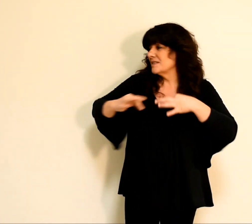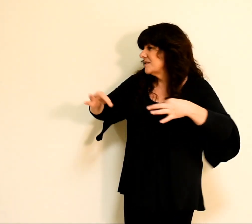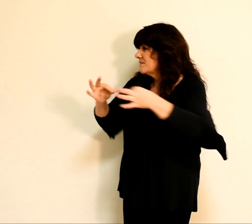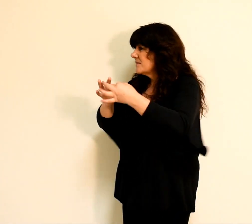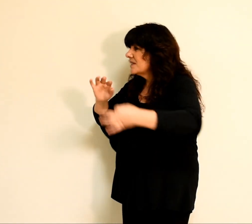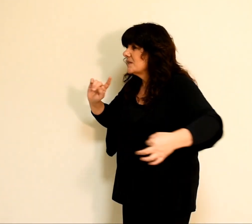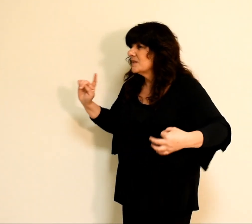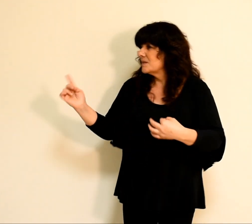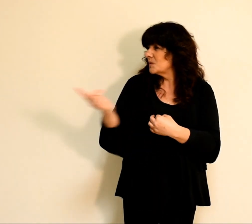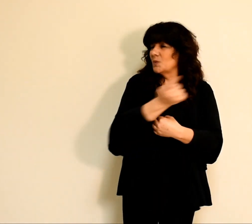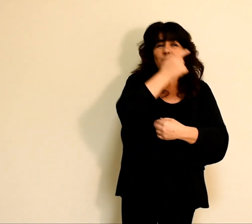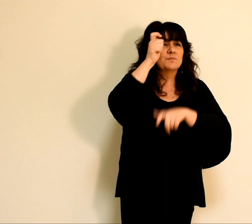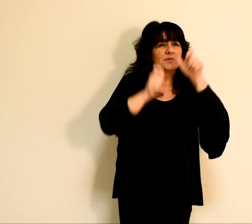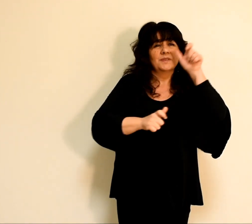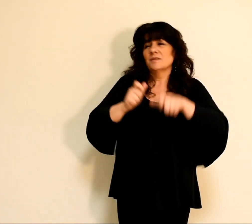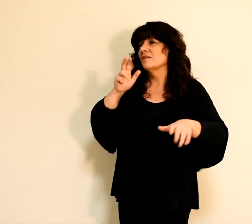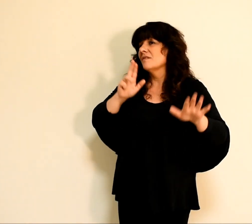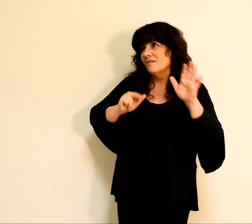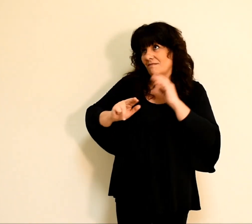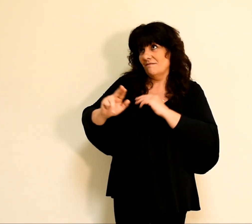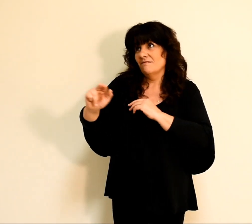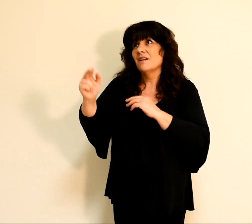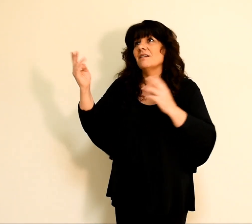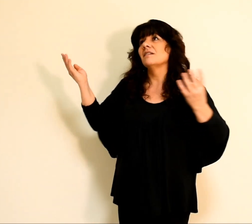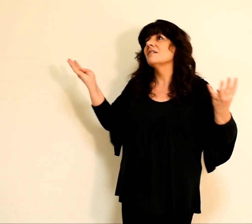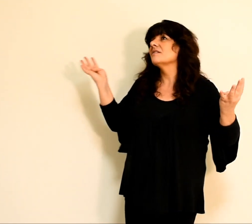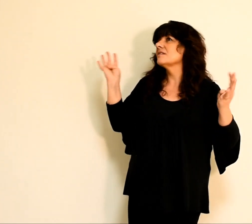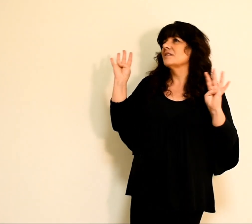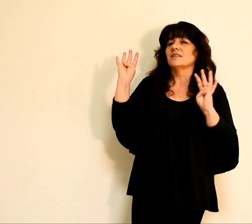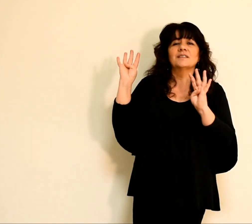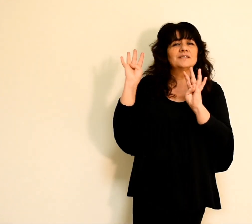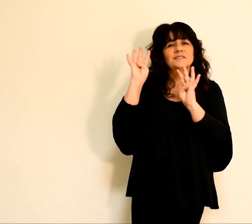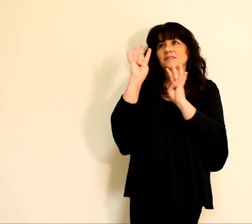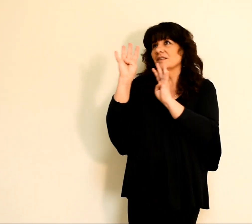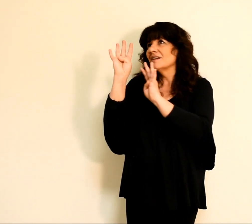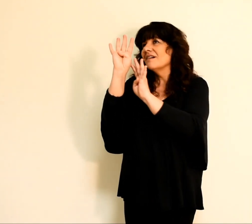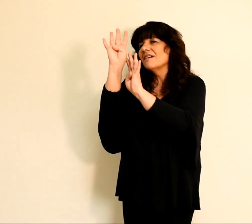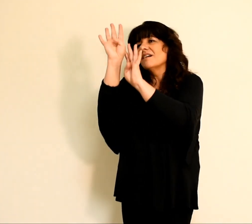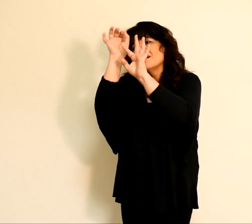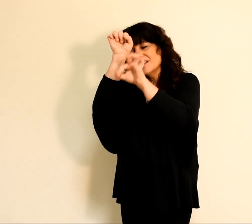Seigneur, se prosterneront